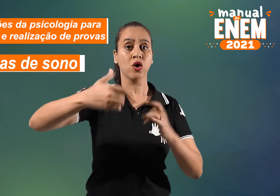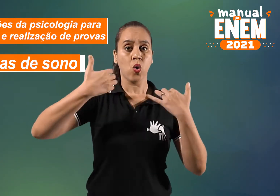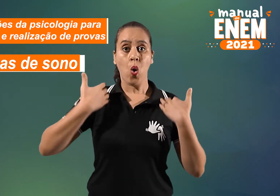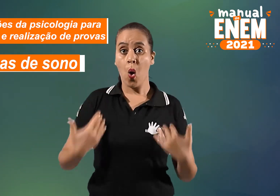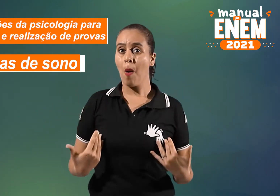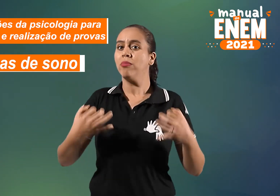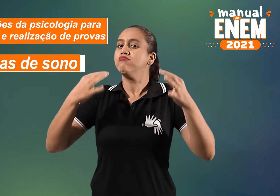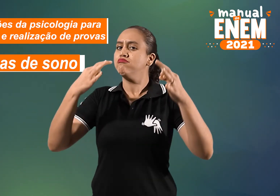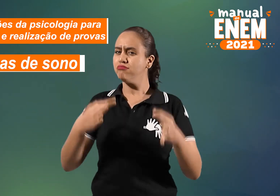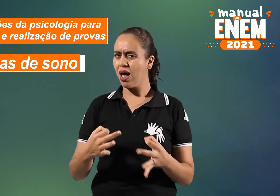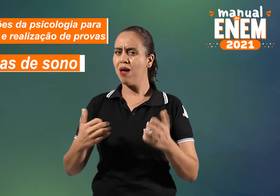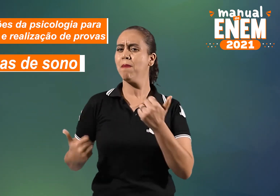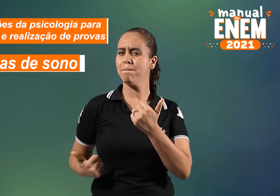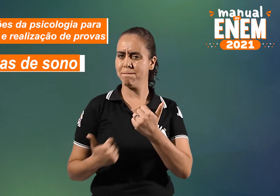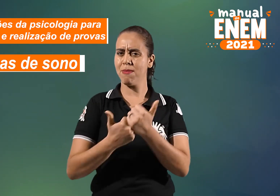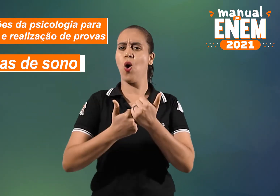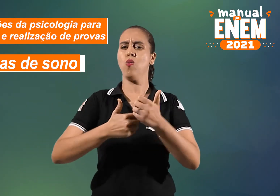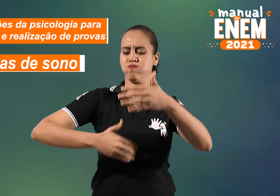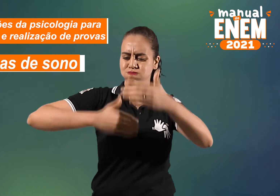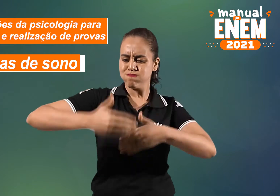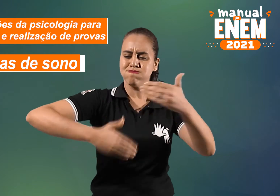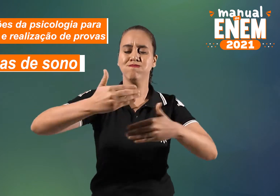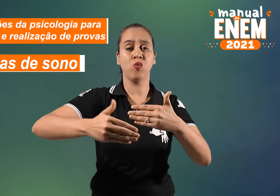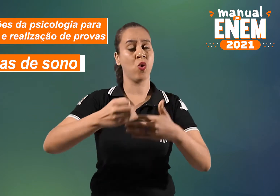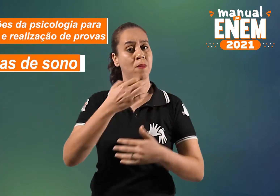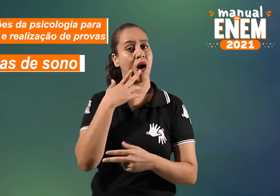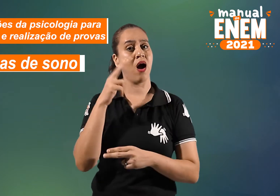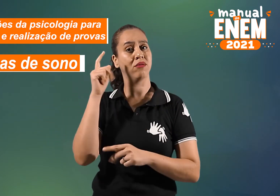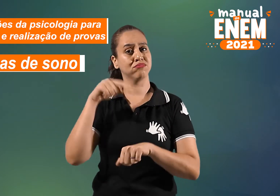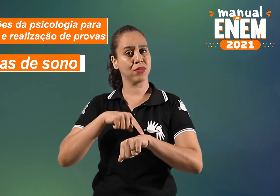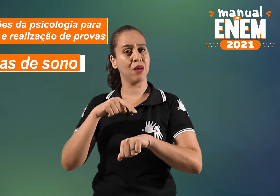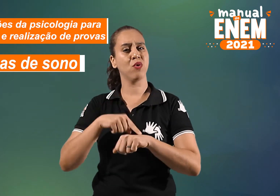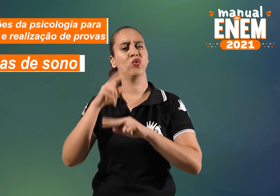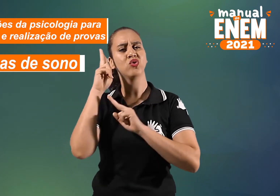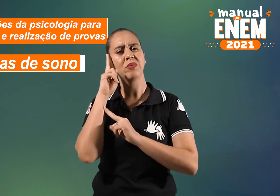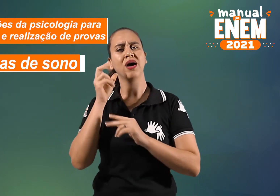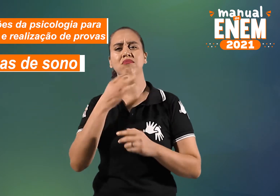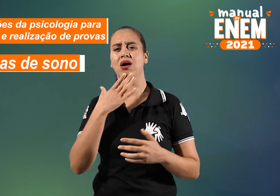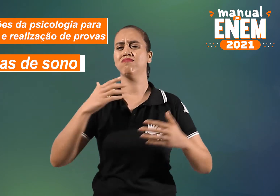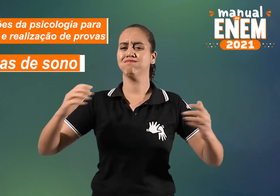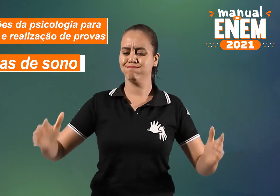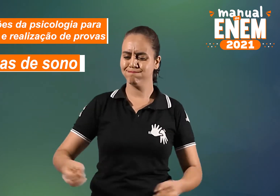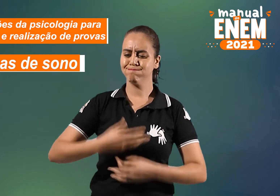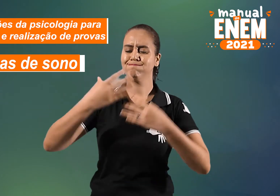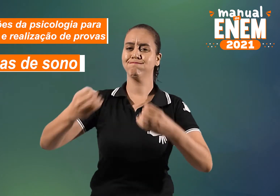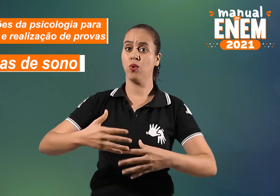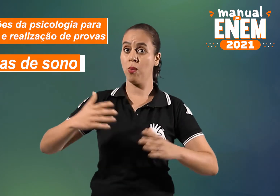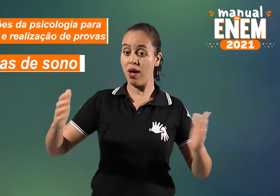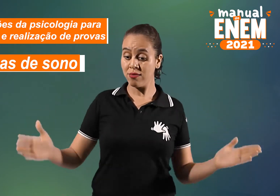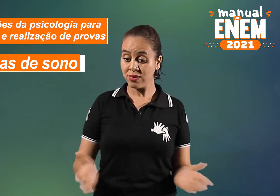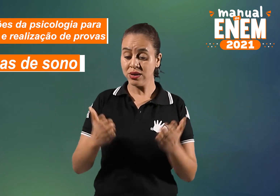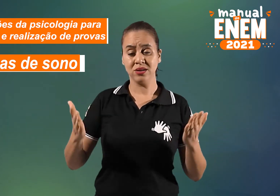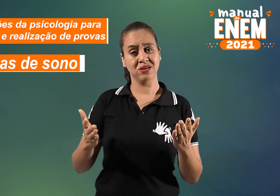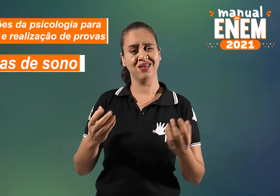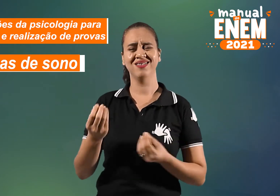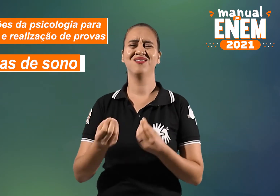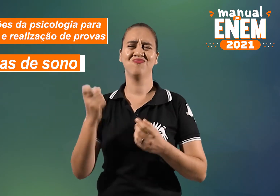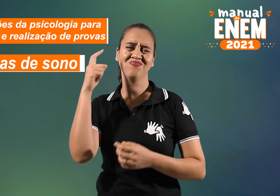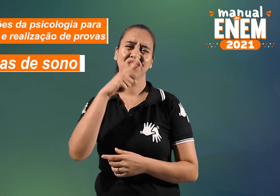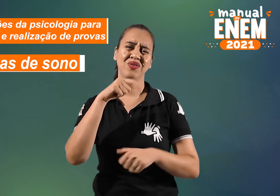aliado nesta disputa. Apesar disso, manter uma boa rotina de sono acaba sendo um desafio diário para muitos brasileiros,